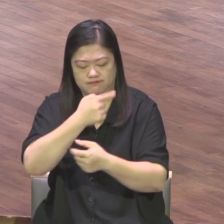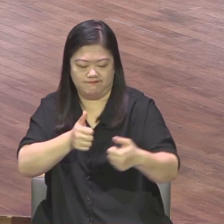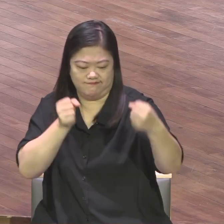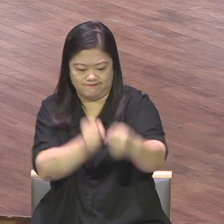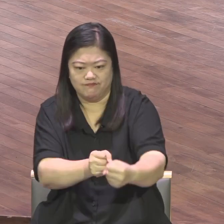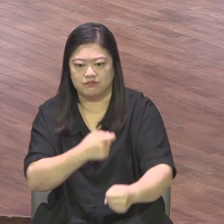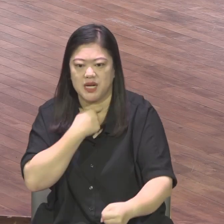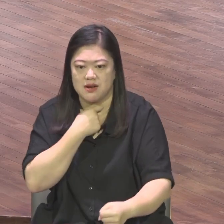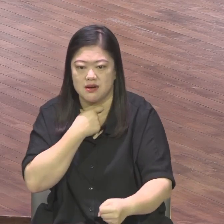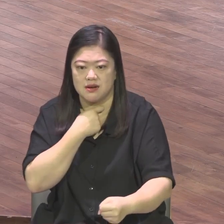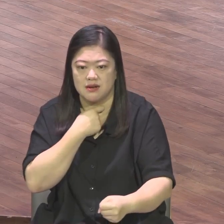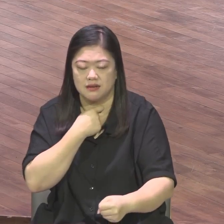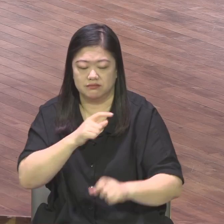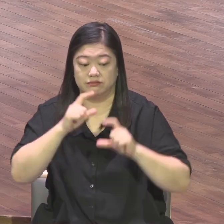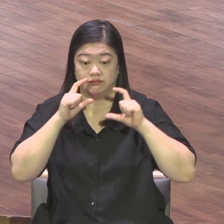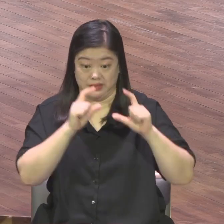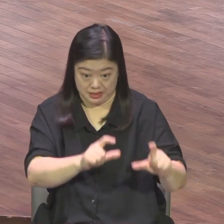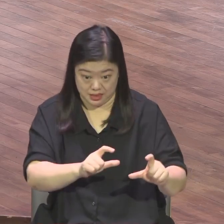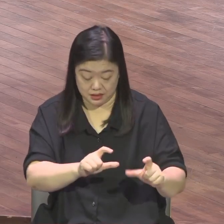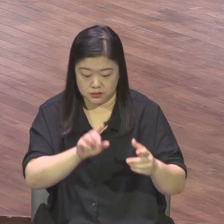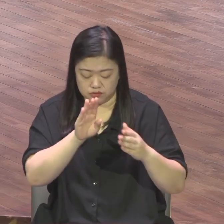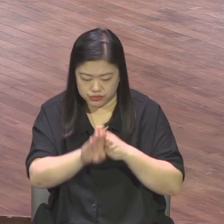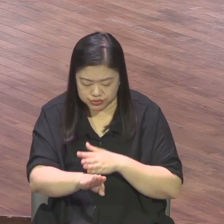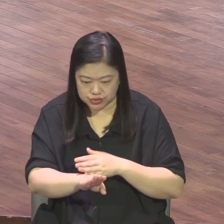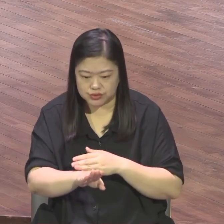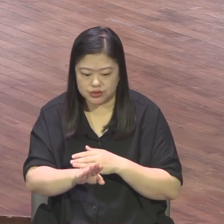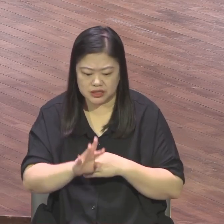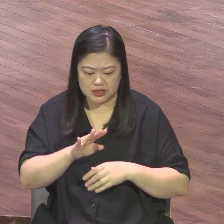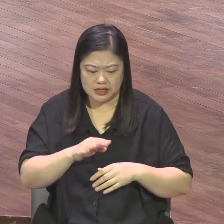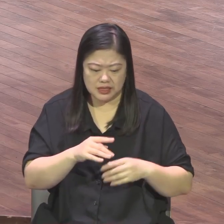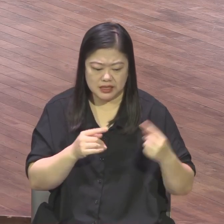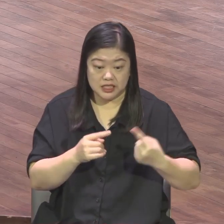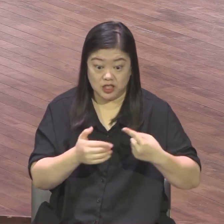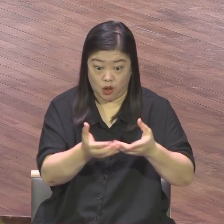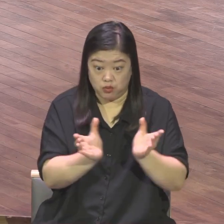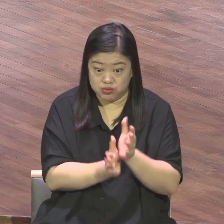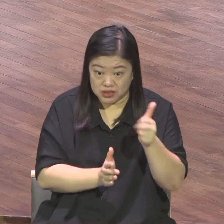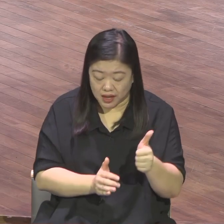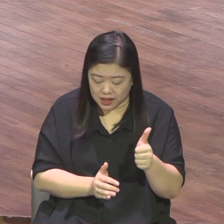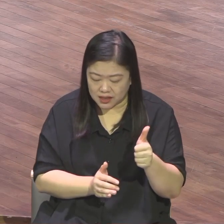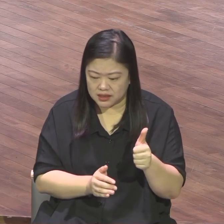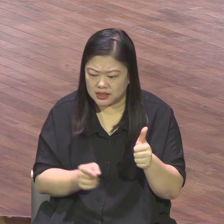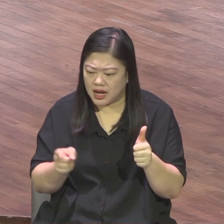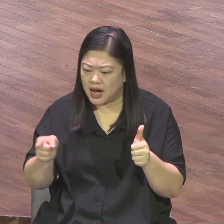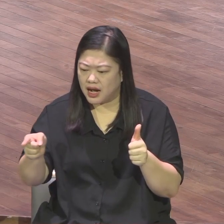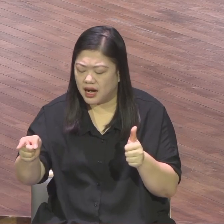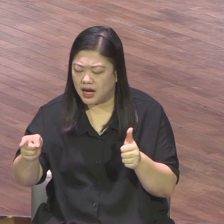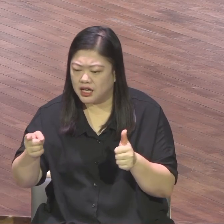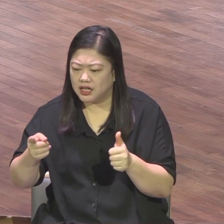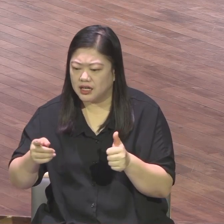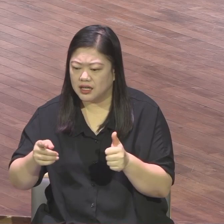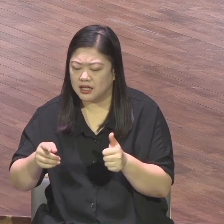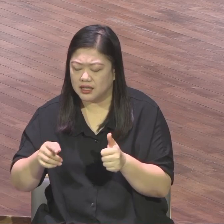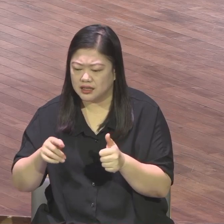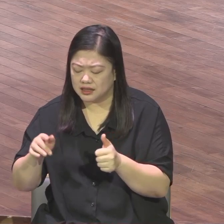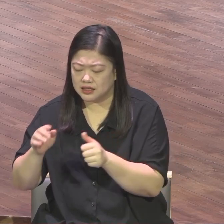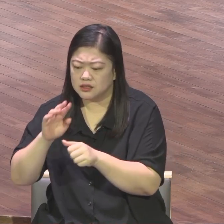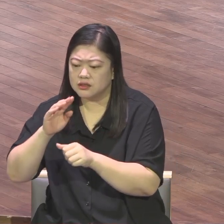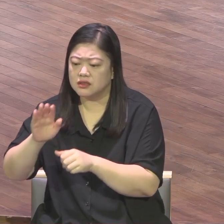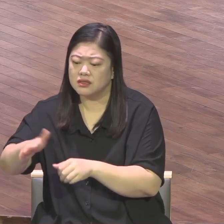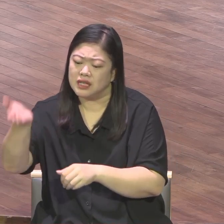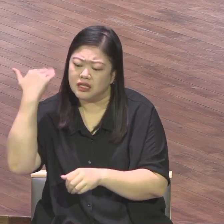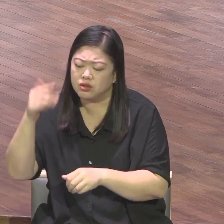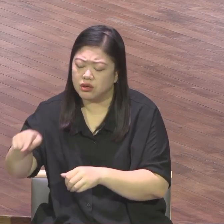벨렉스에게 보냅니다. 천부장은 바울을 보내면서 유대인들이 고발한 것을 보니